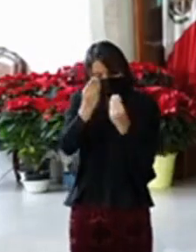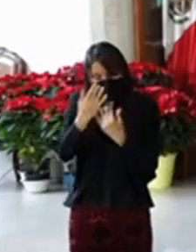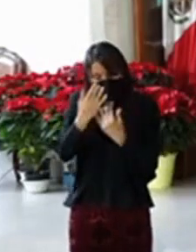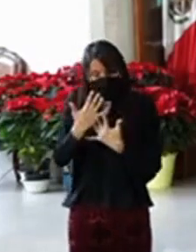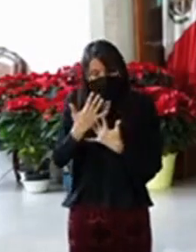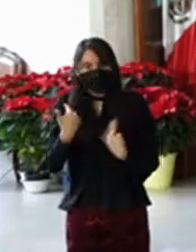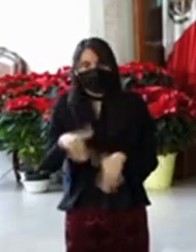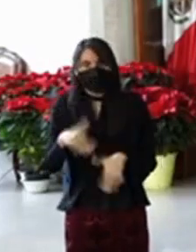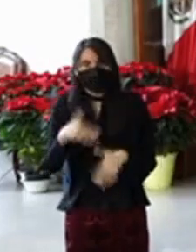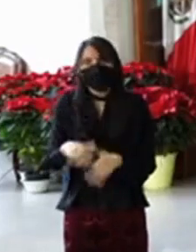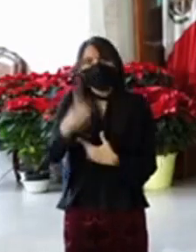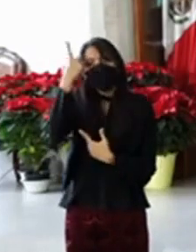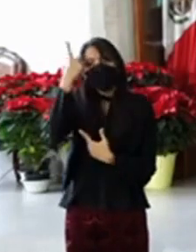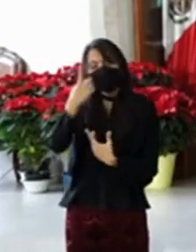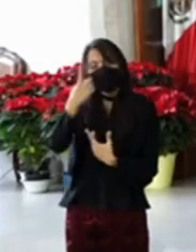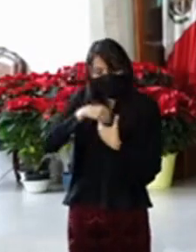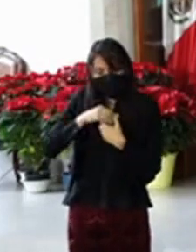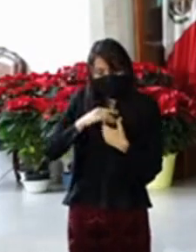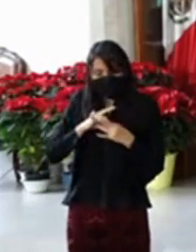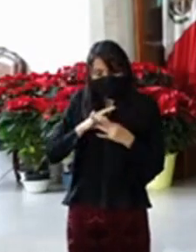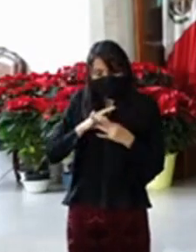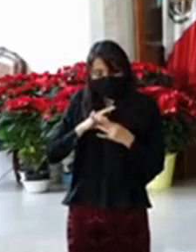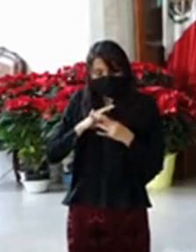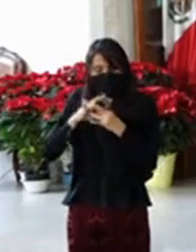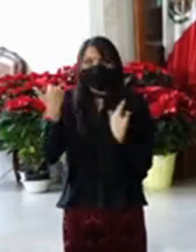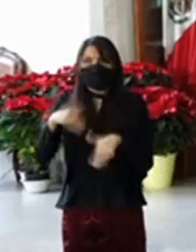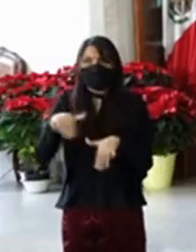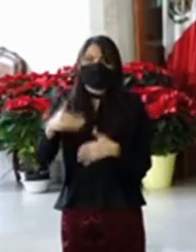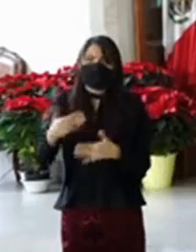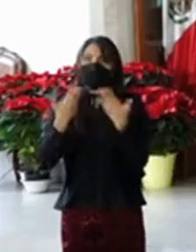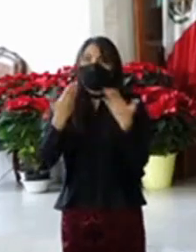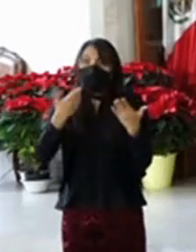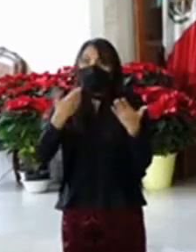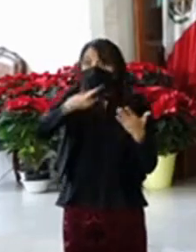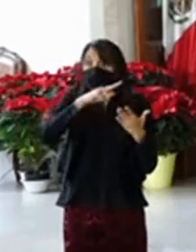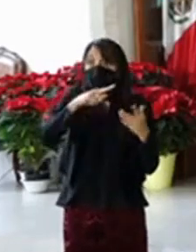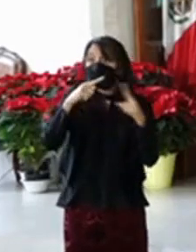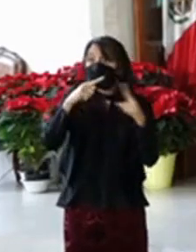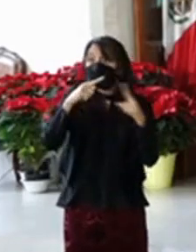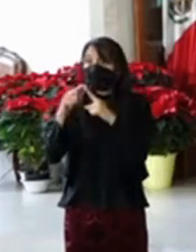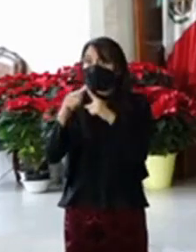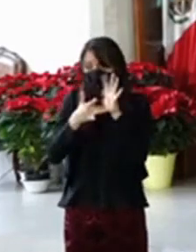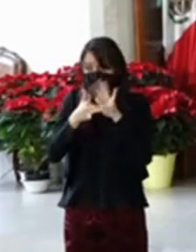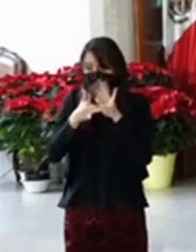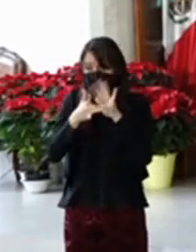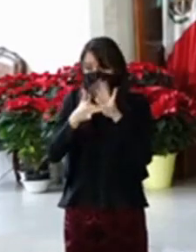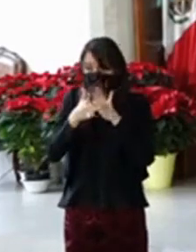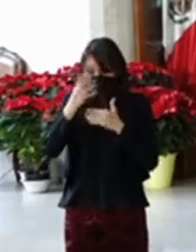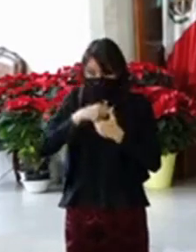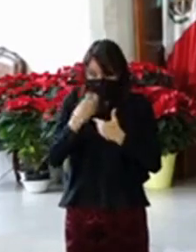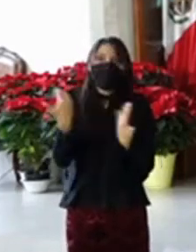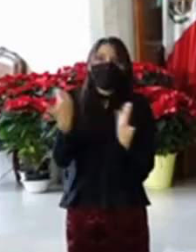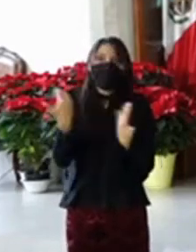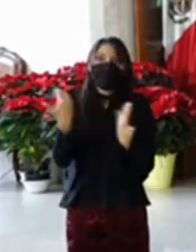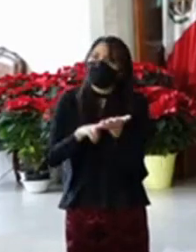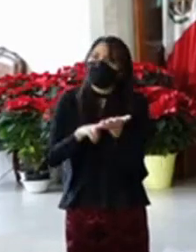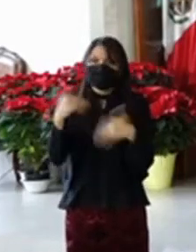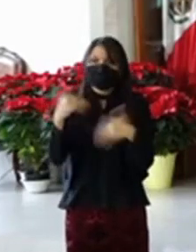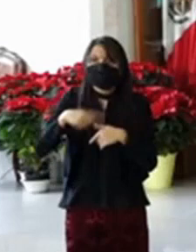Dios se vuelve para nosotros delicia y seguridad en medio de los peligros que